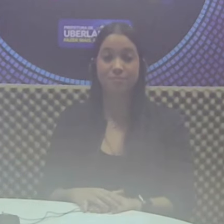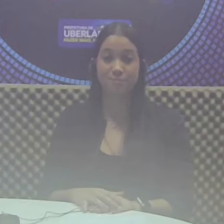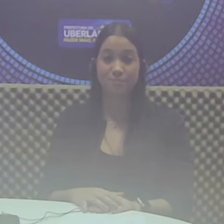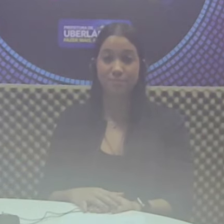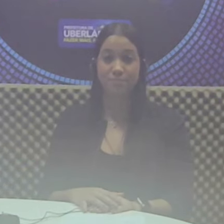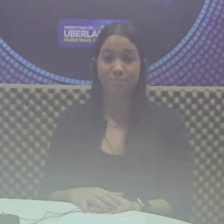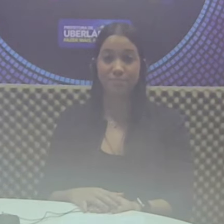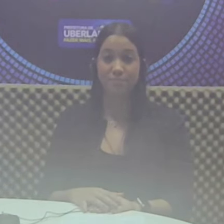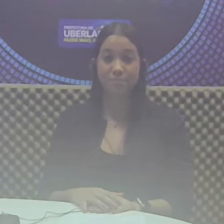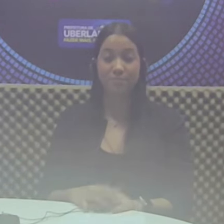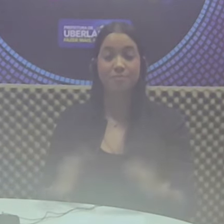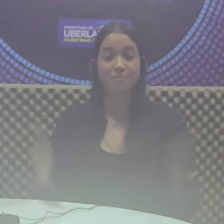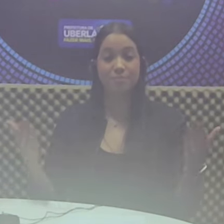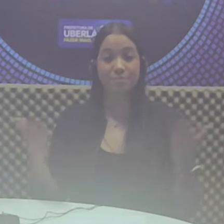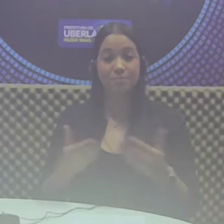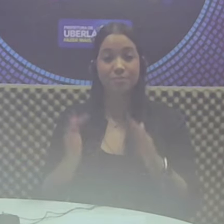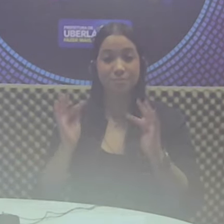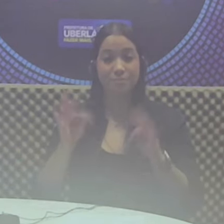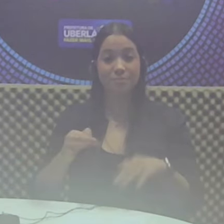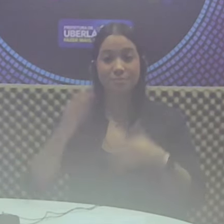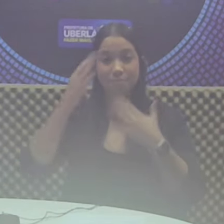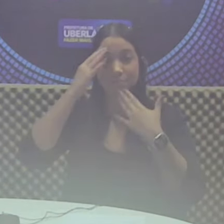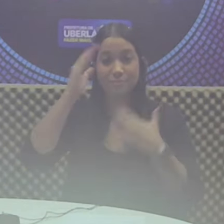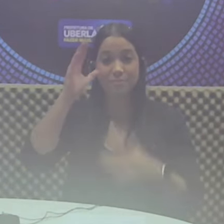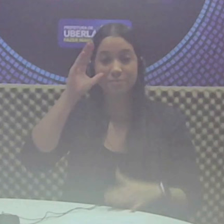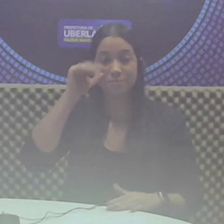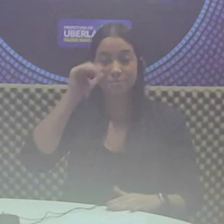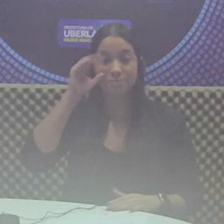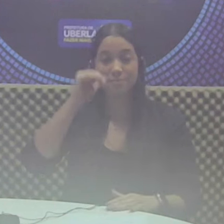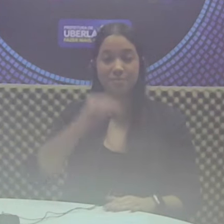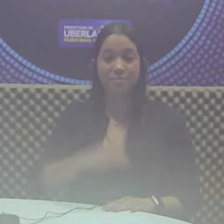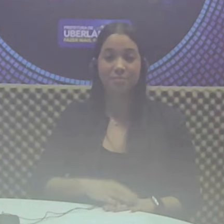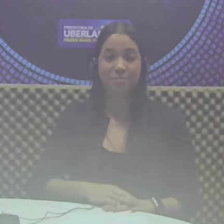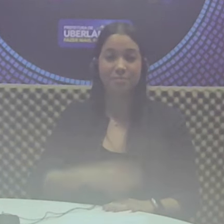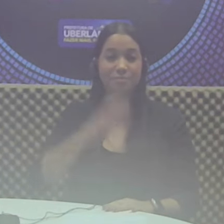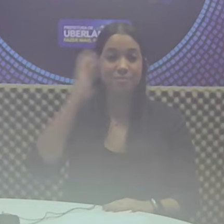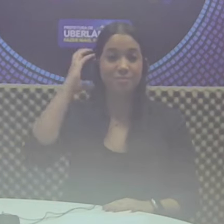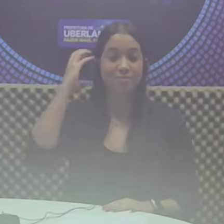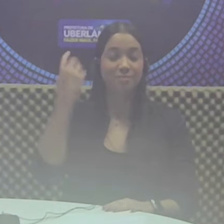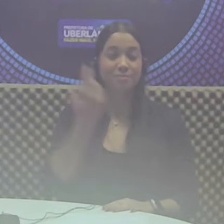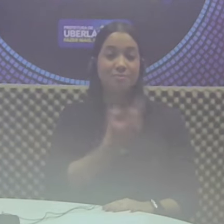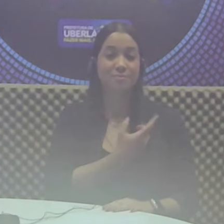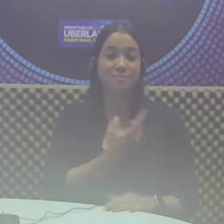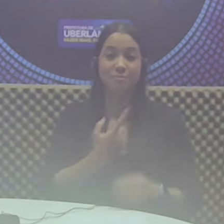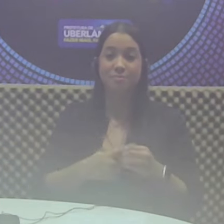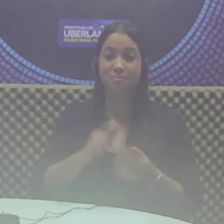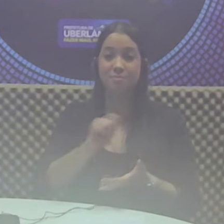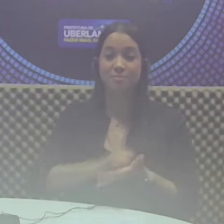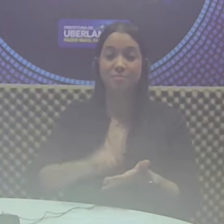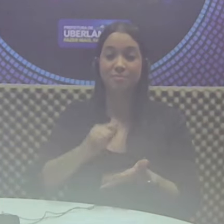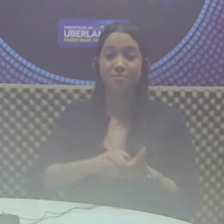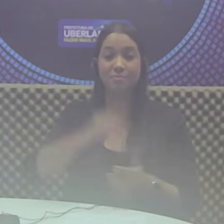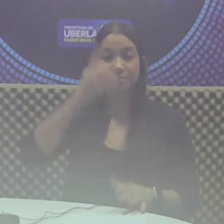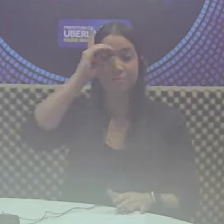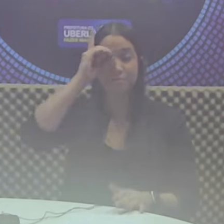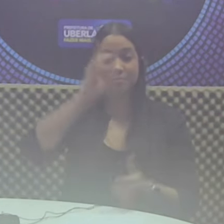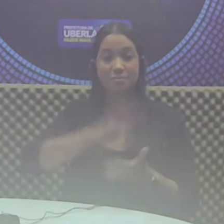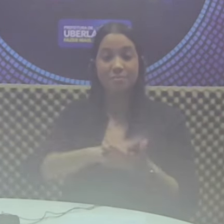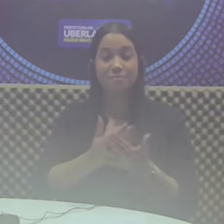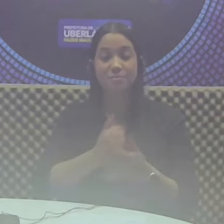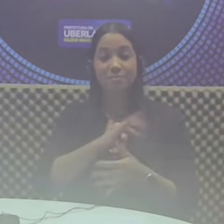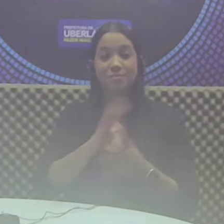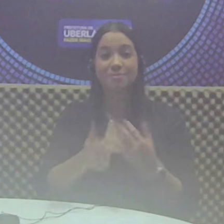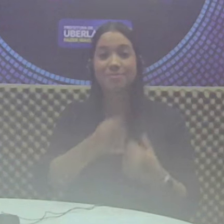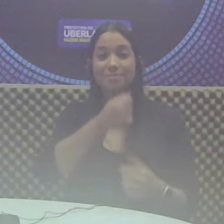notícias. A edição de hoje fica por aqui. Obrigada pela sua audiência. Edição Daniela Aires. Tradução